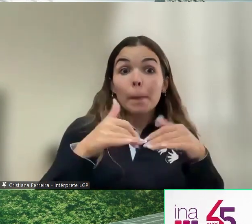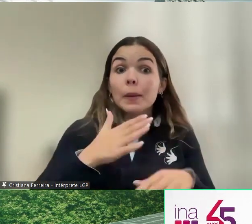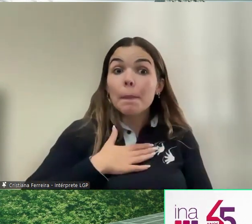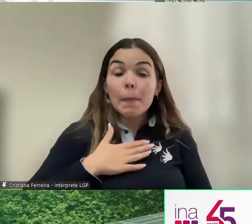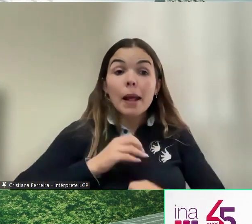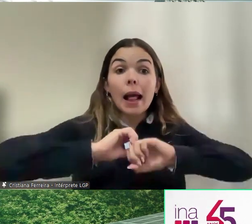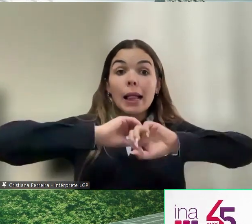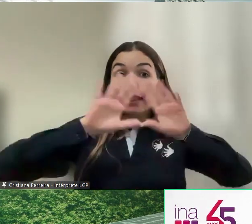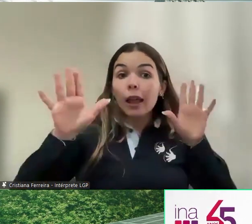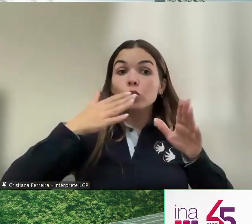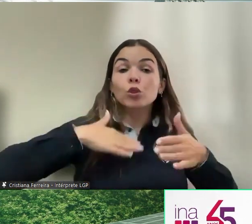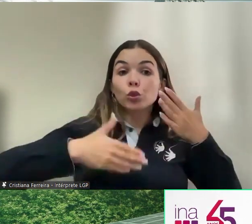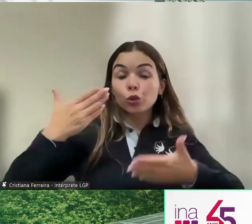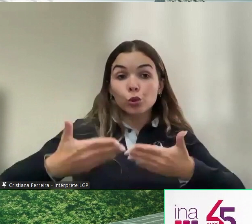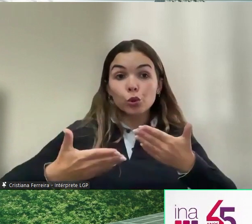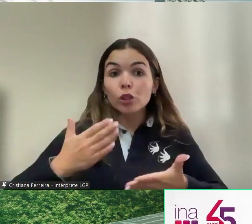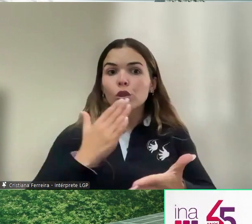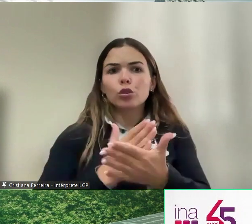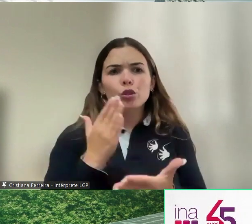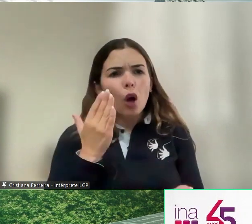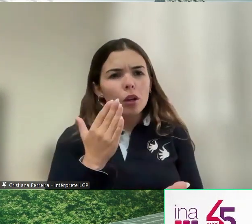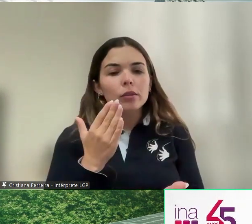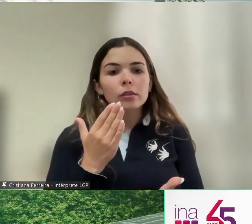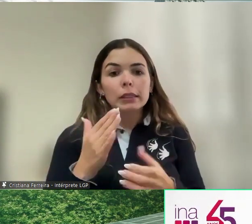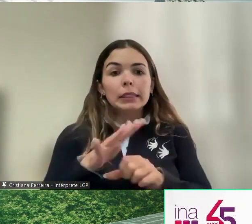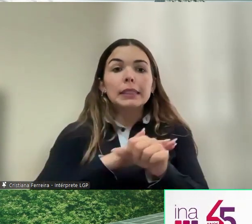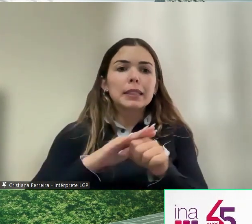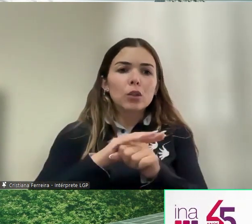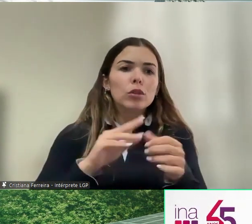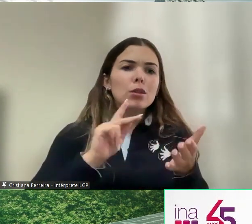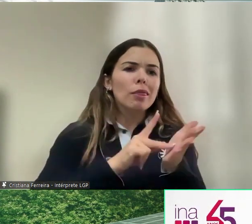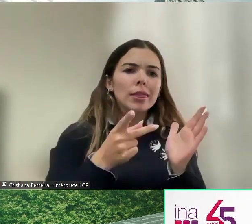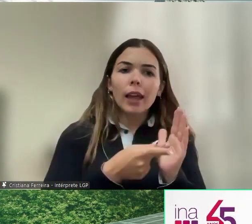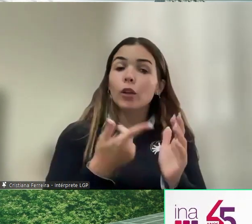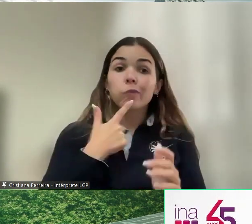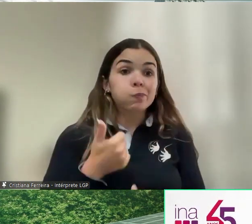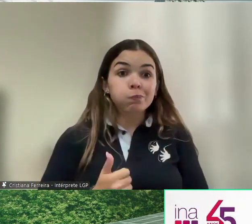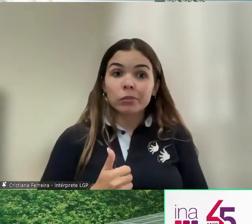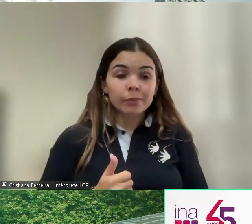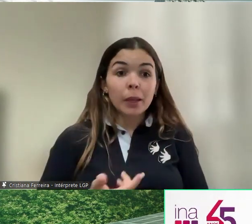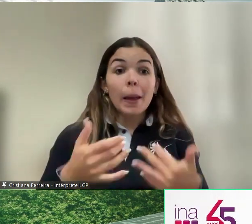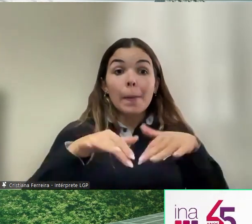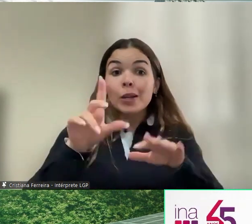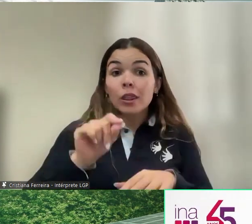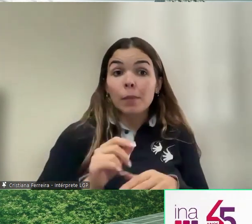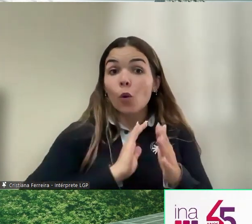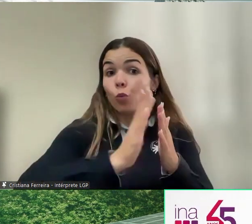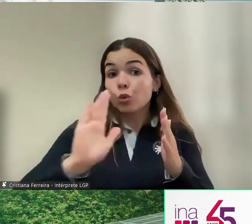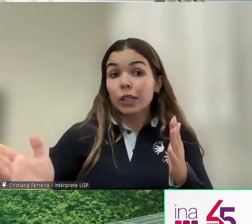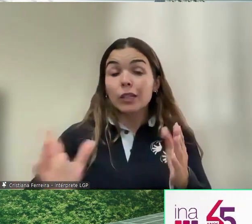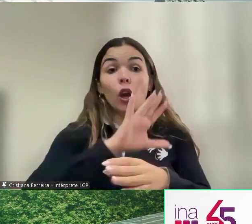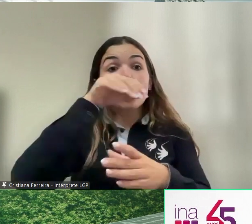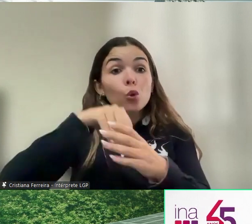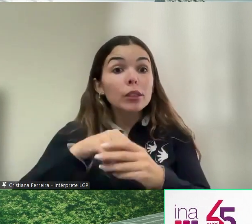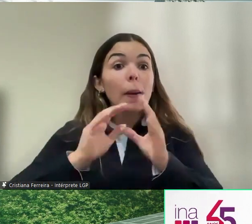que a sustentabilidade de facto não pode ser apenas uma questão técnica, mas tem que também ser um processo inclusivo, não é? Que integra